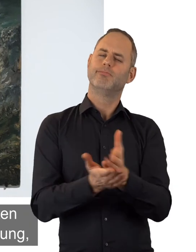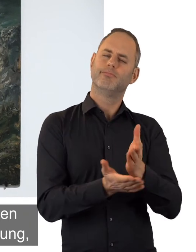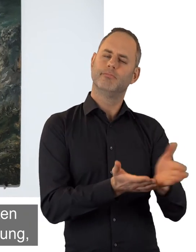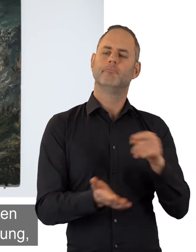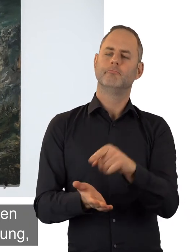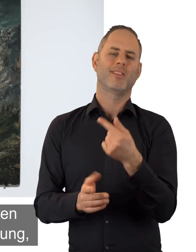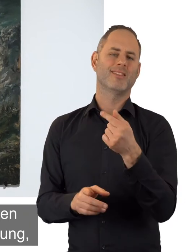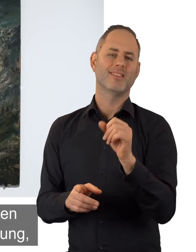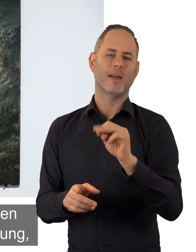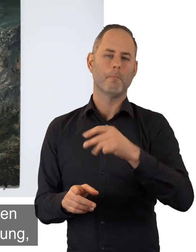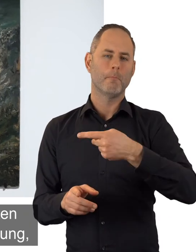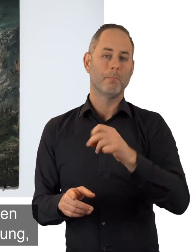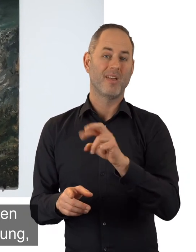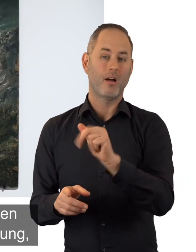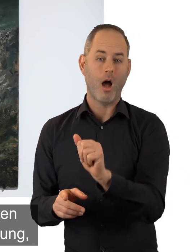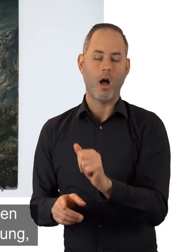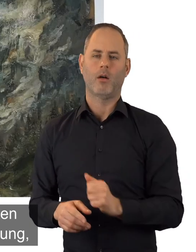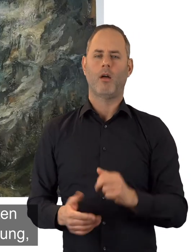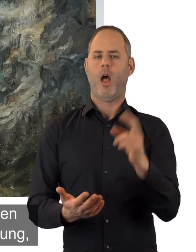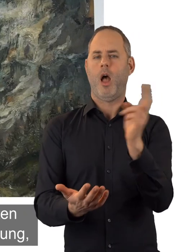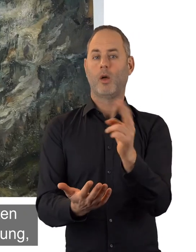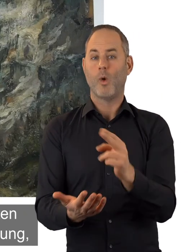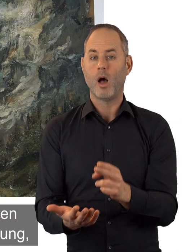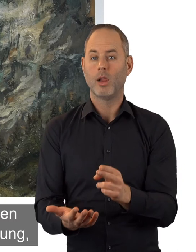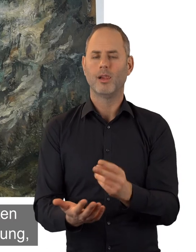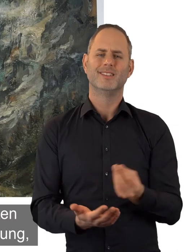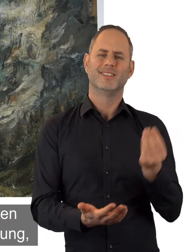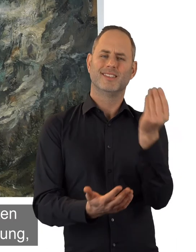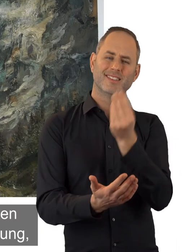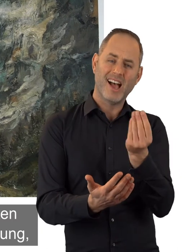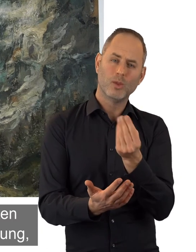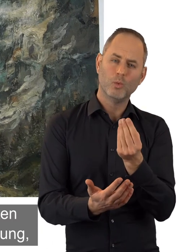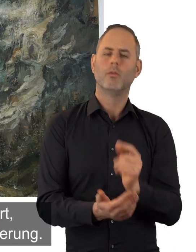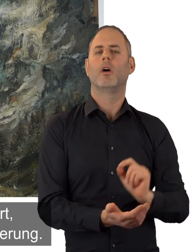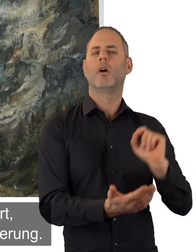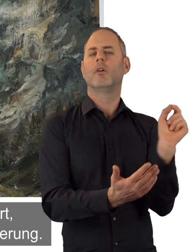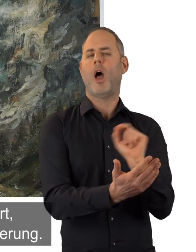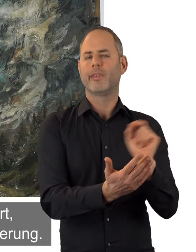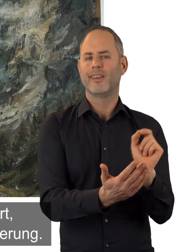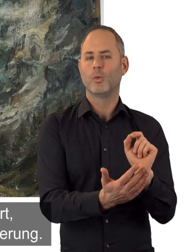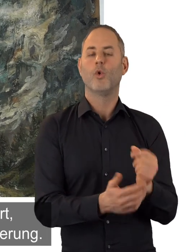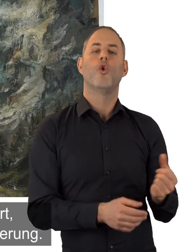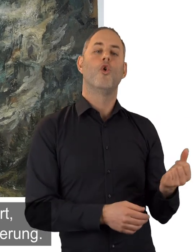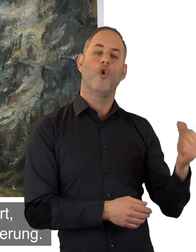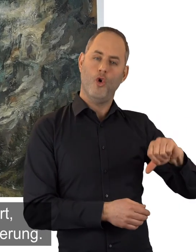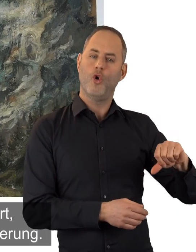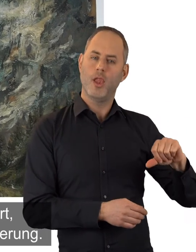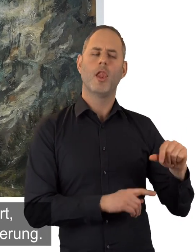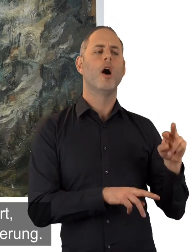Arbeiten in Tempera, Aquarell, Zeichnung, Radierung und Öl